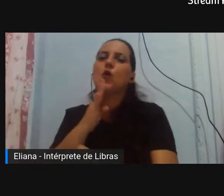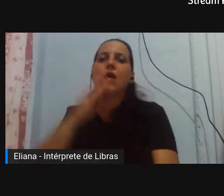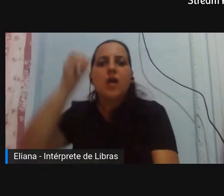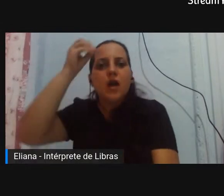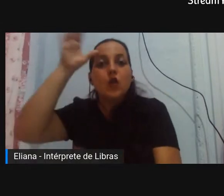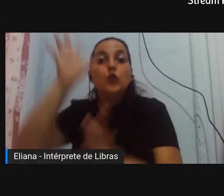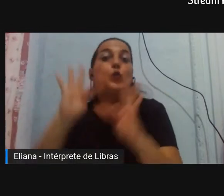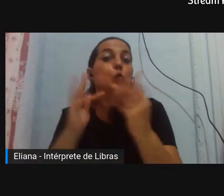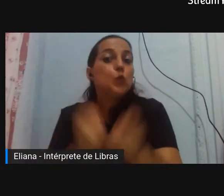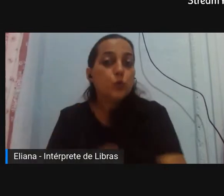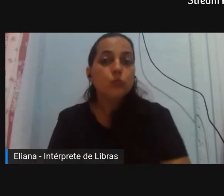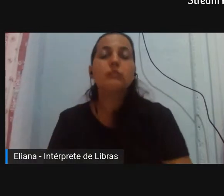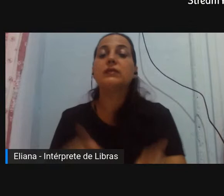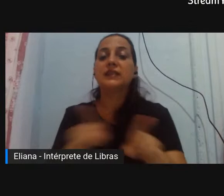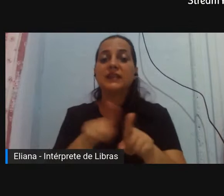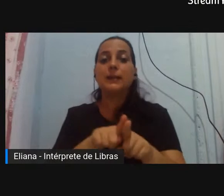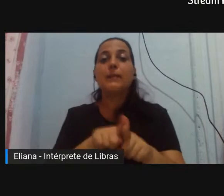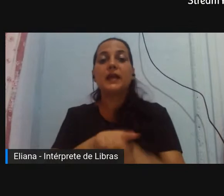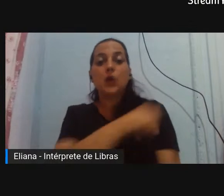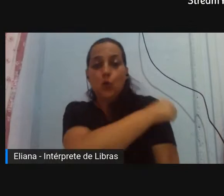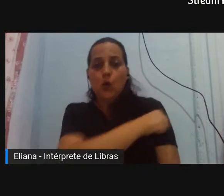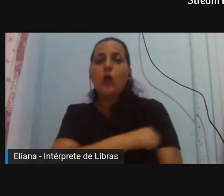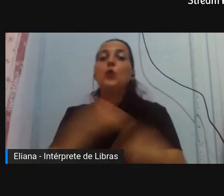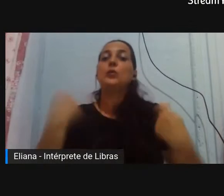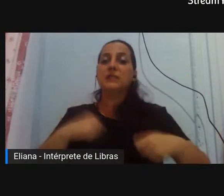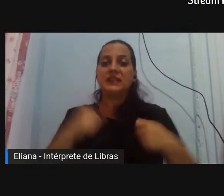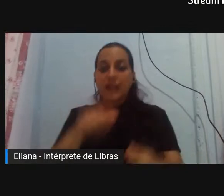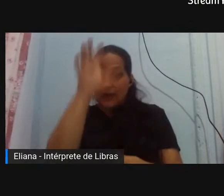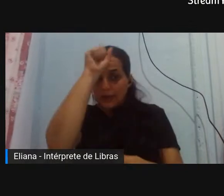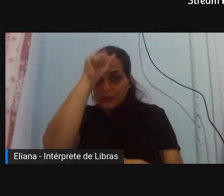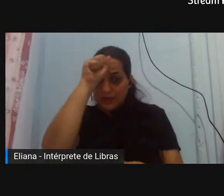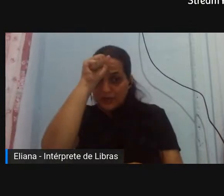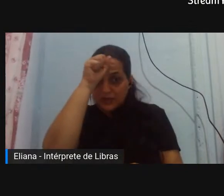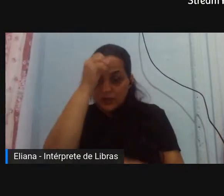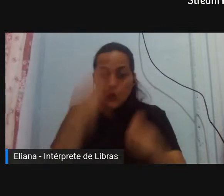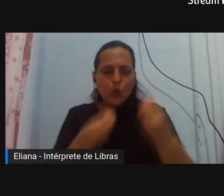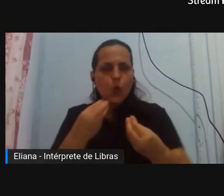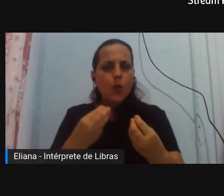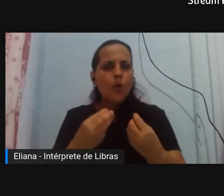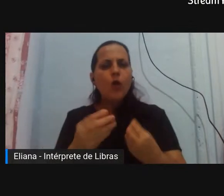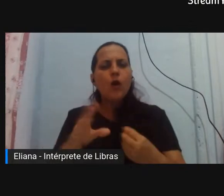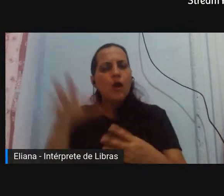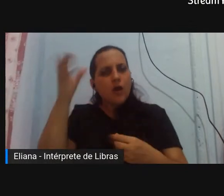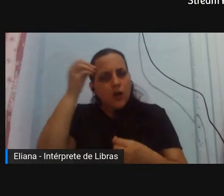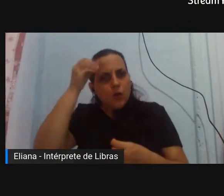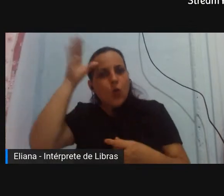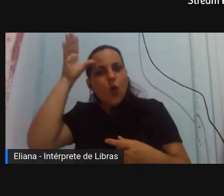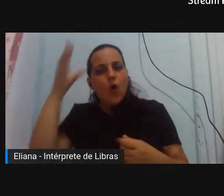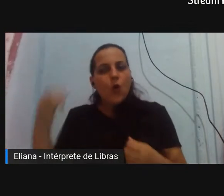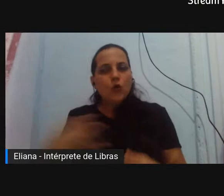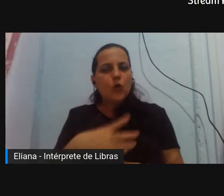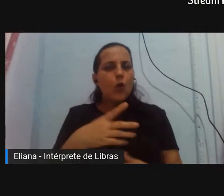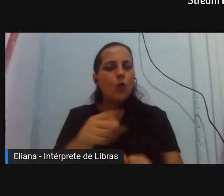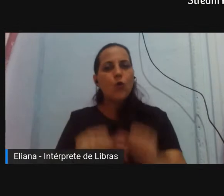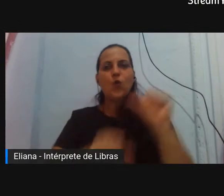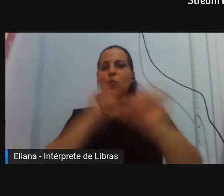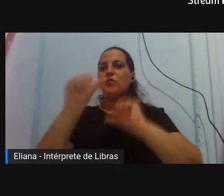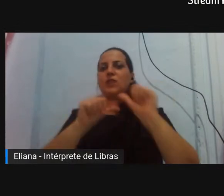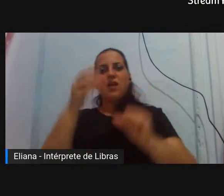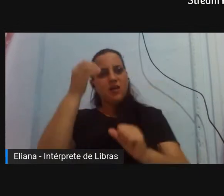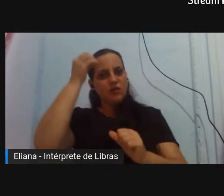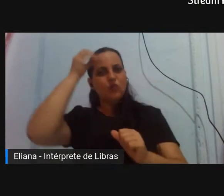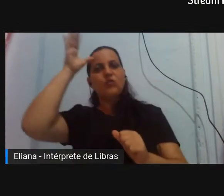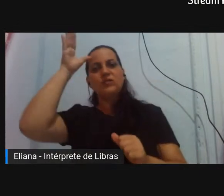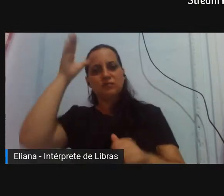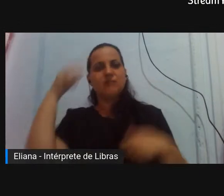criar e transformar novos conhecimentos. Só assim